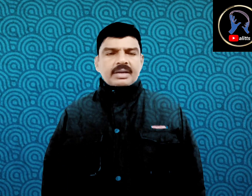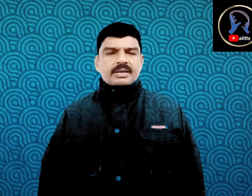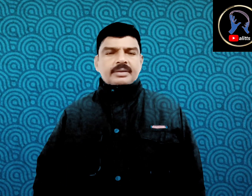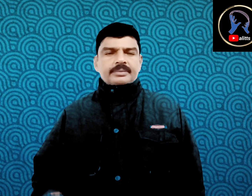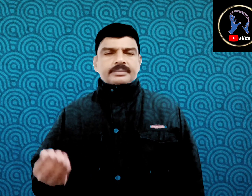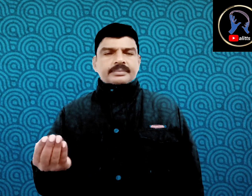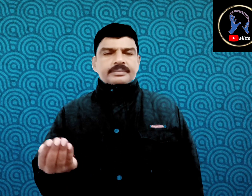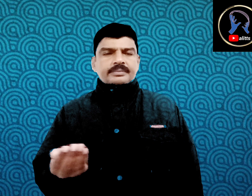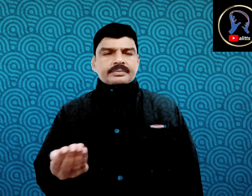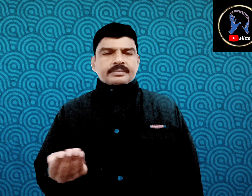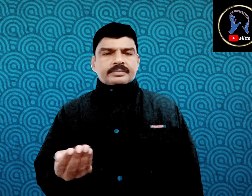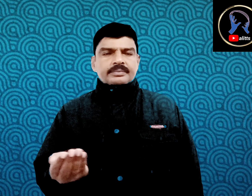मांगना